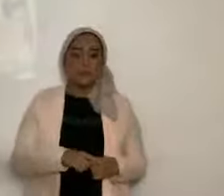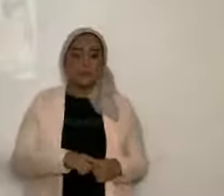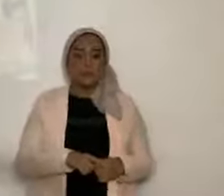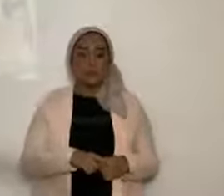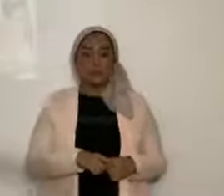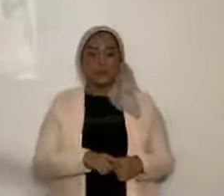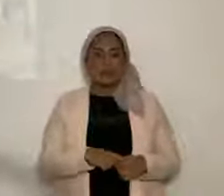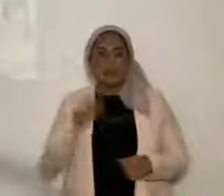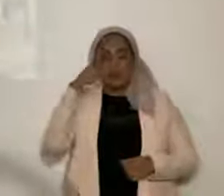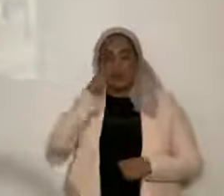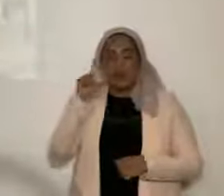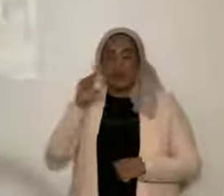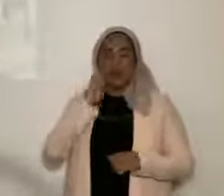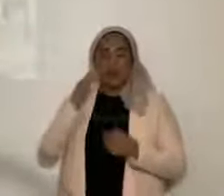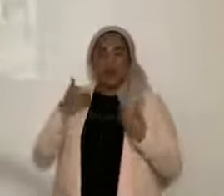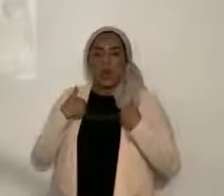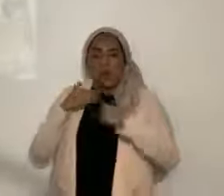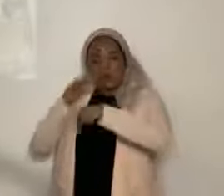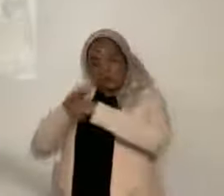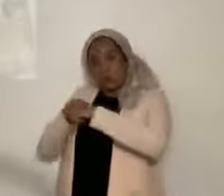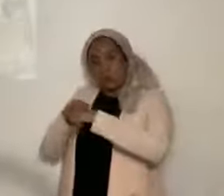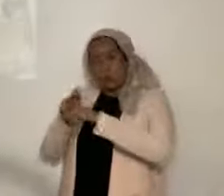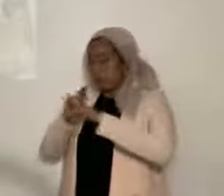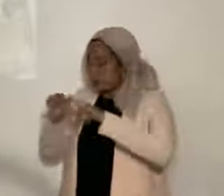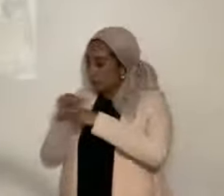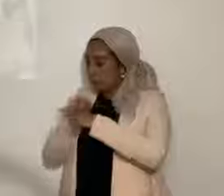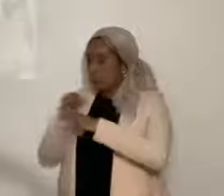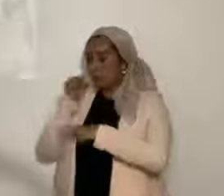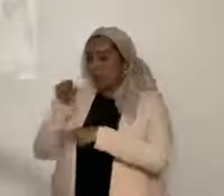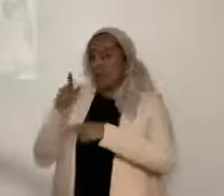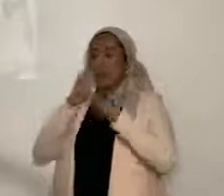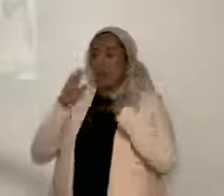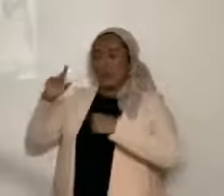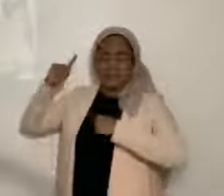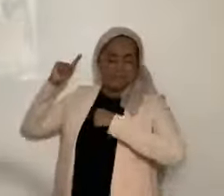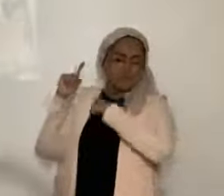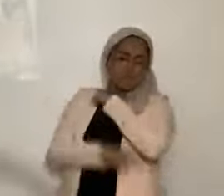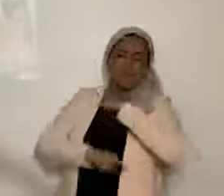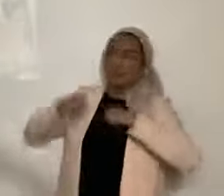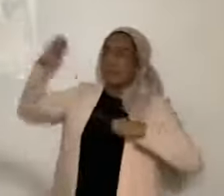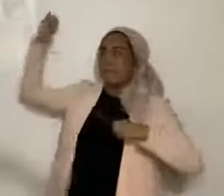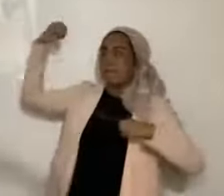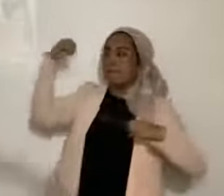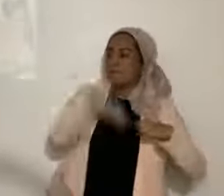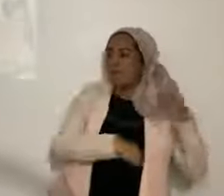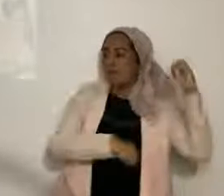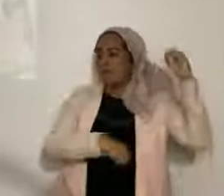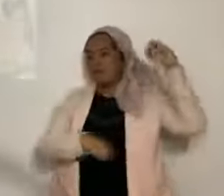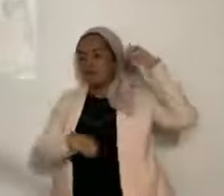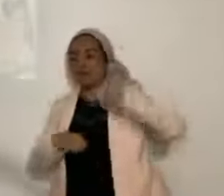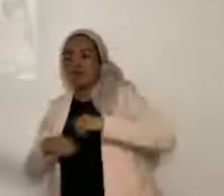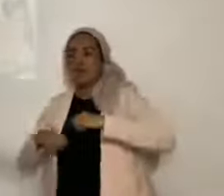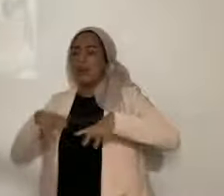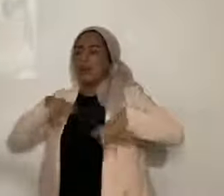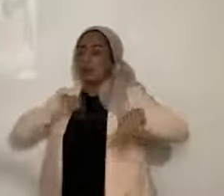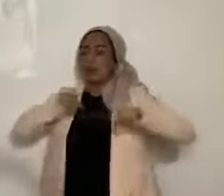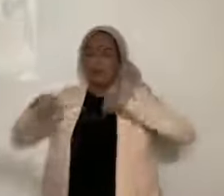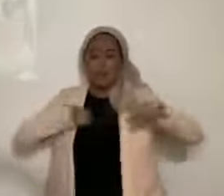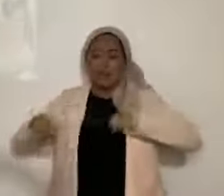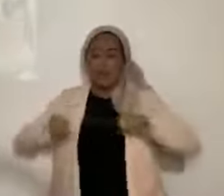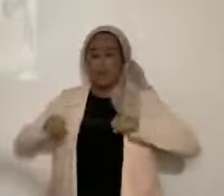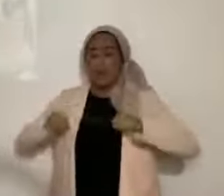Les hubiera advertido, prepárense porque van a recibir asteroides del cielo y vienen terremotazos y